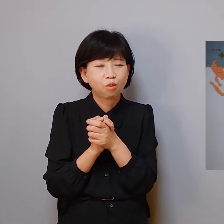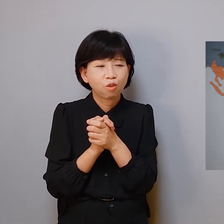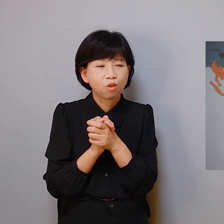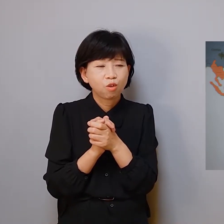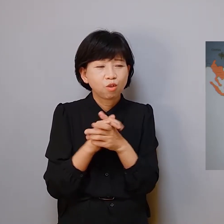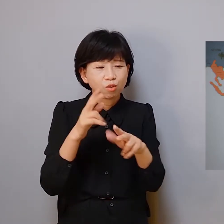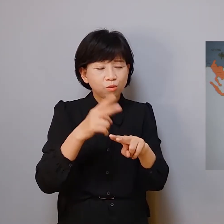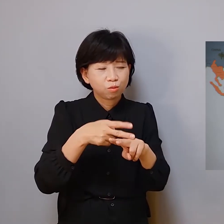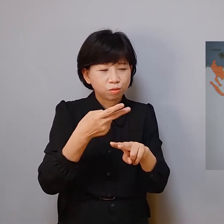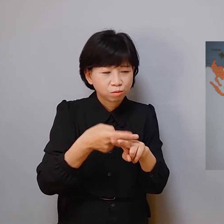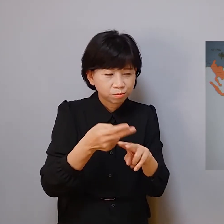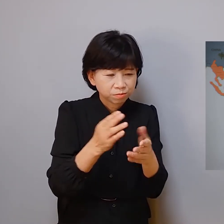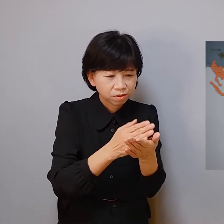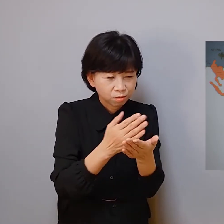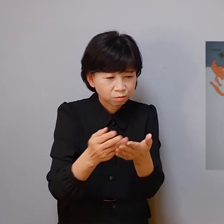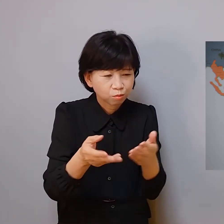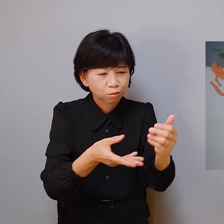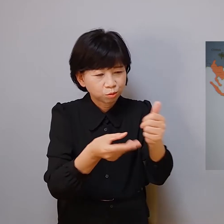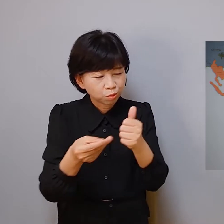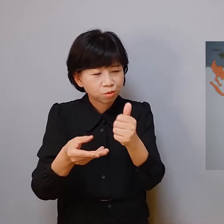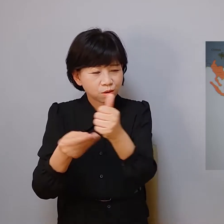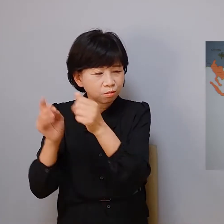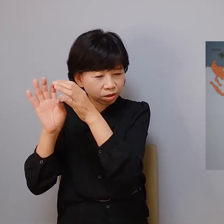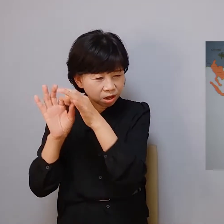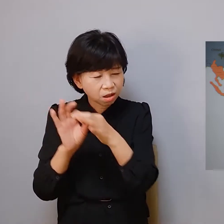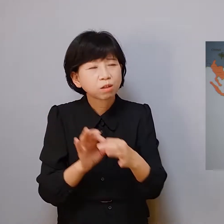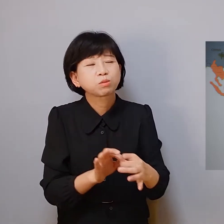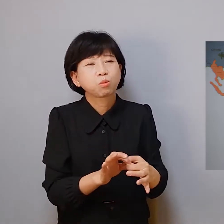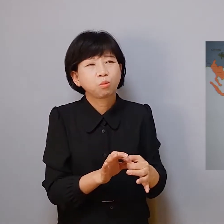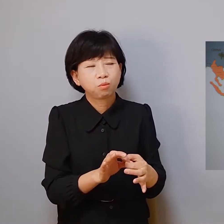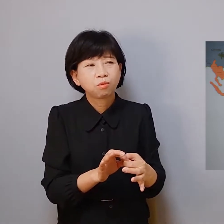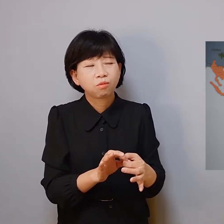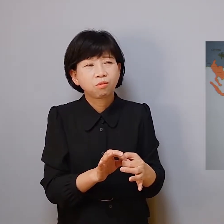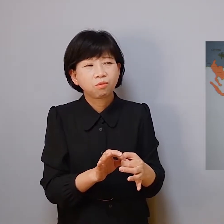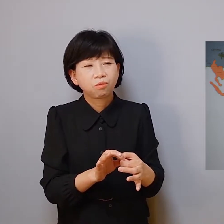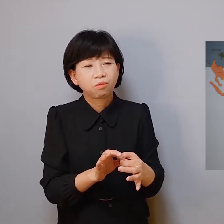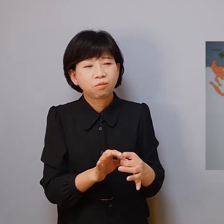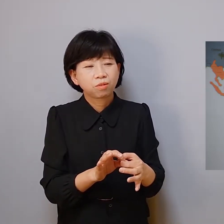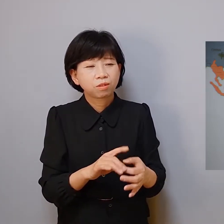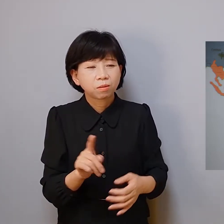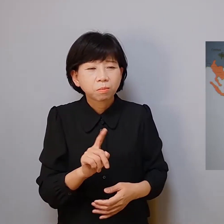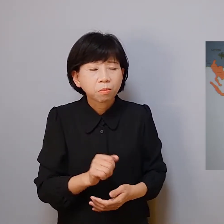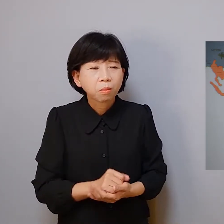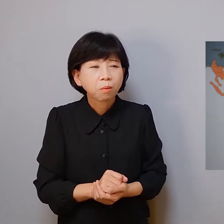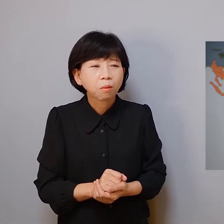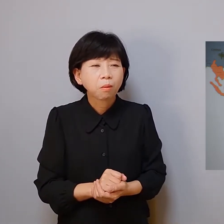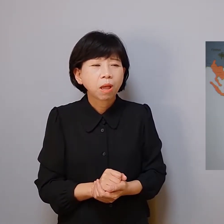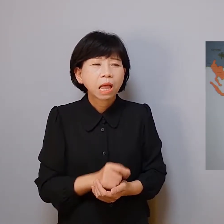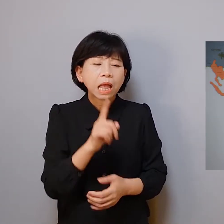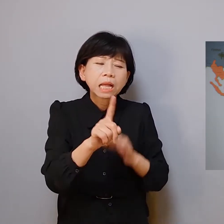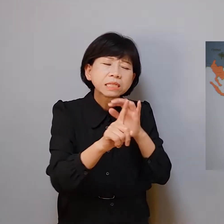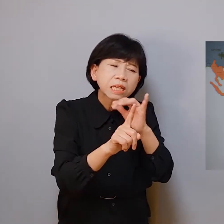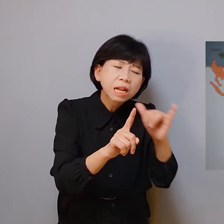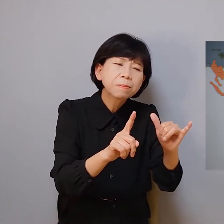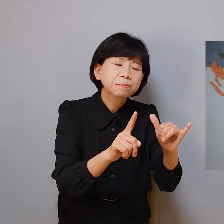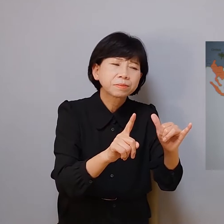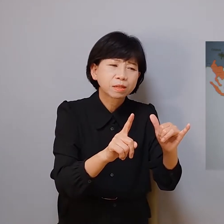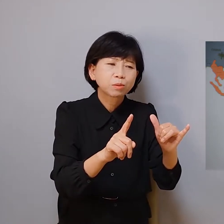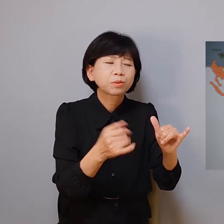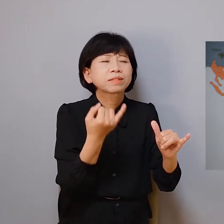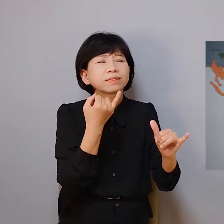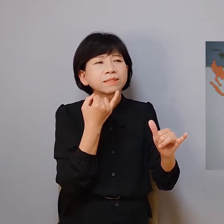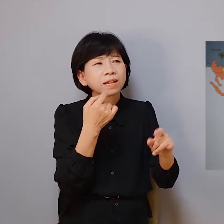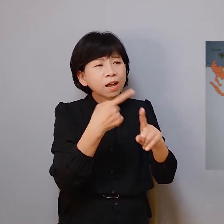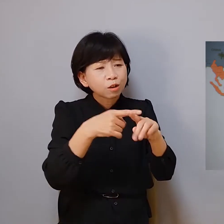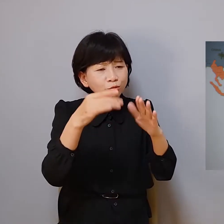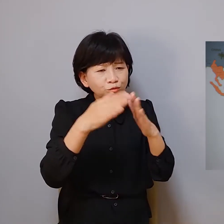기도하고 초청하는 것을 계속 한 명이라도 주께 돌아온다면 뭐 우리 교회가 아니라도 뭐 우리 교회는 좀